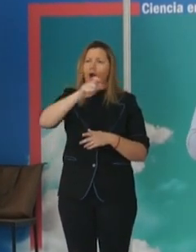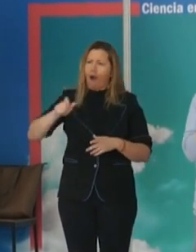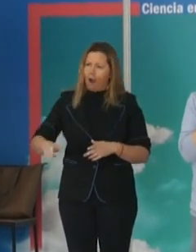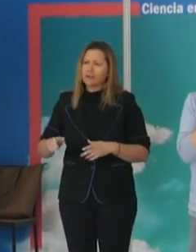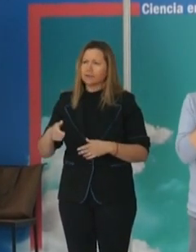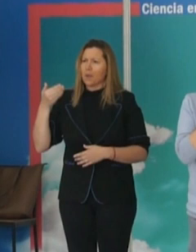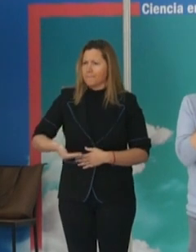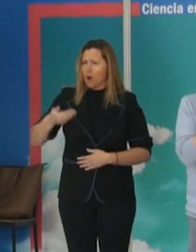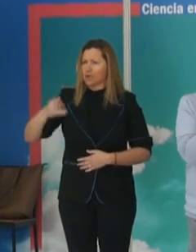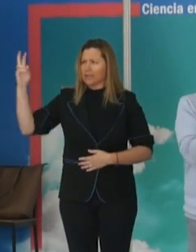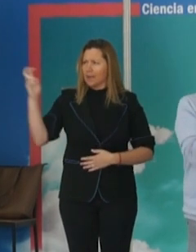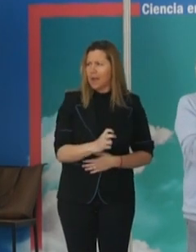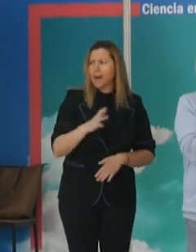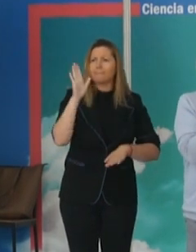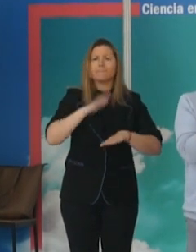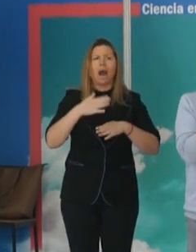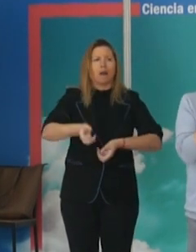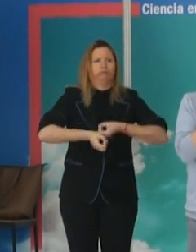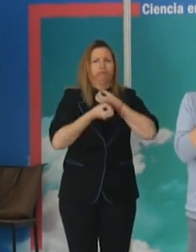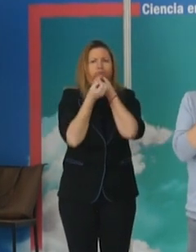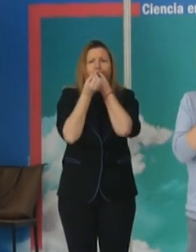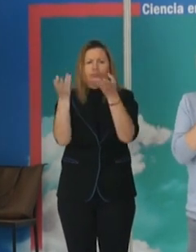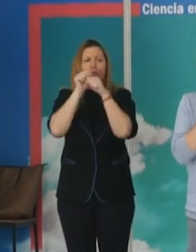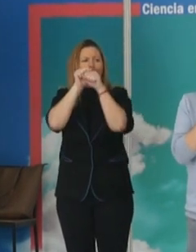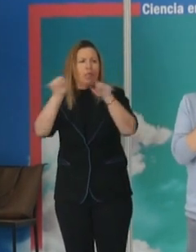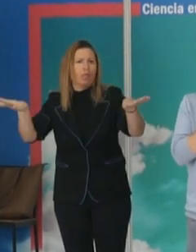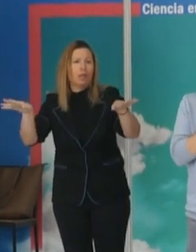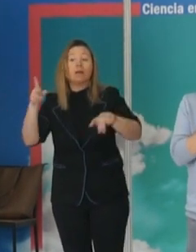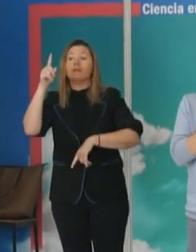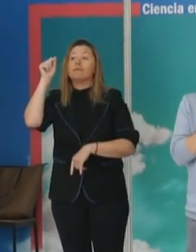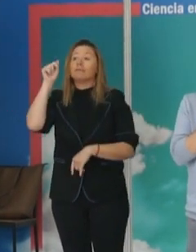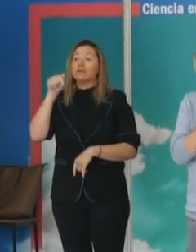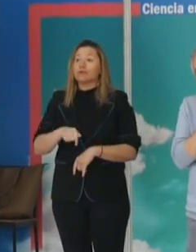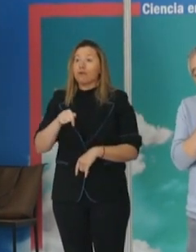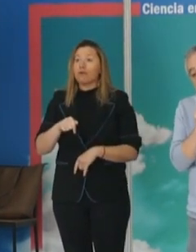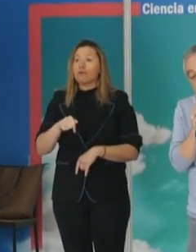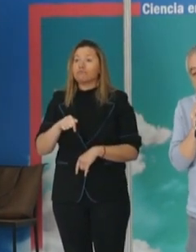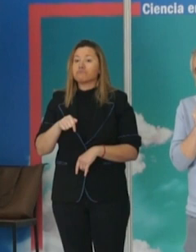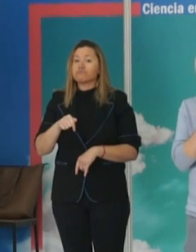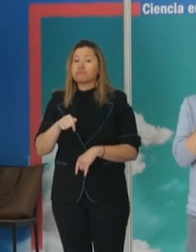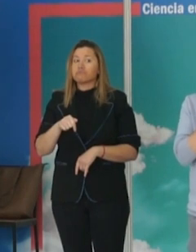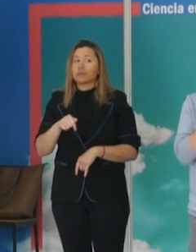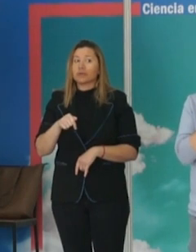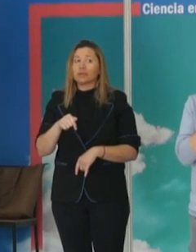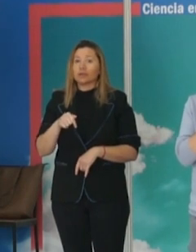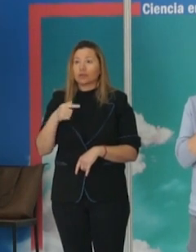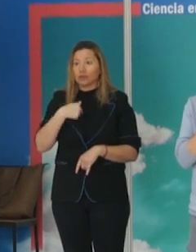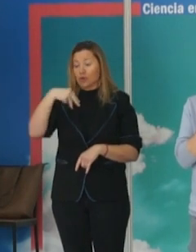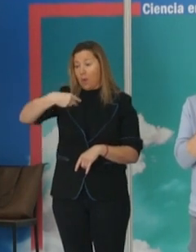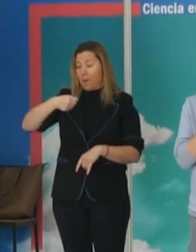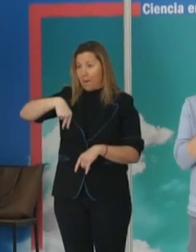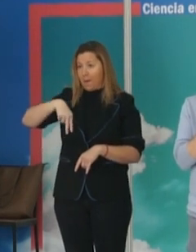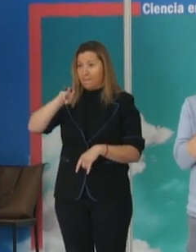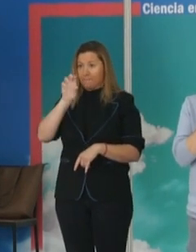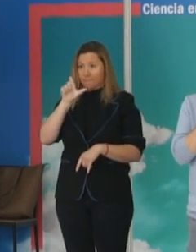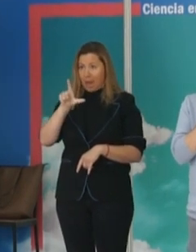para contaros cosas interesantes. Vamos a estar aquí, pues, yo soy Manuel Espinosa, de la Estación Experimental